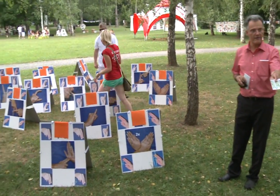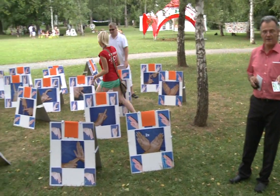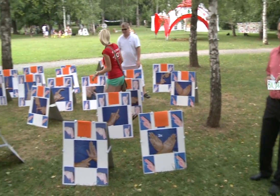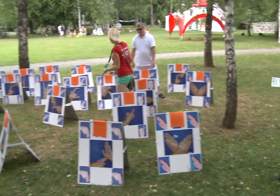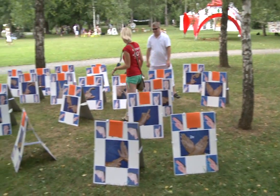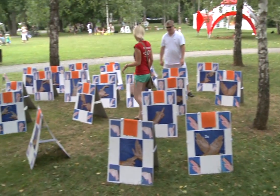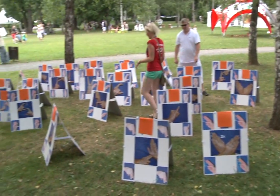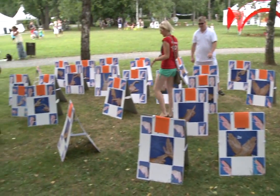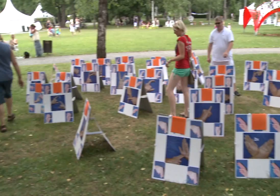Beseda oziroma